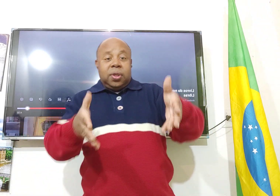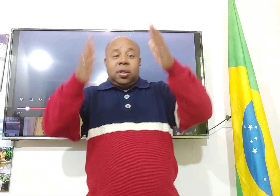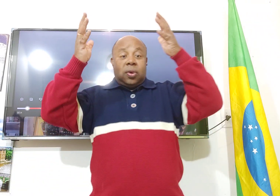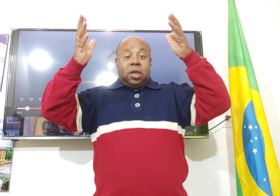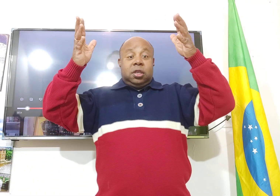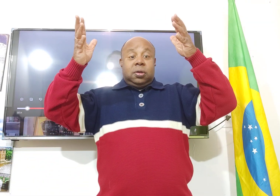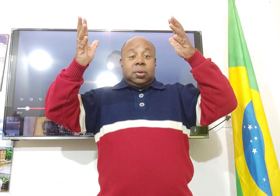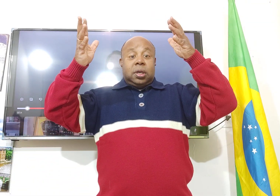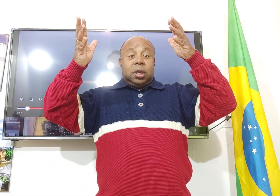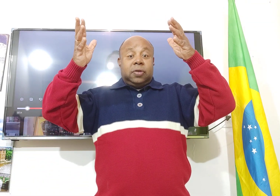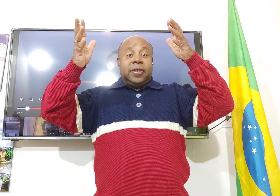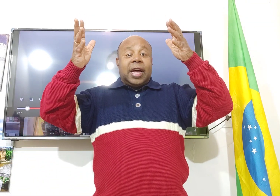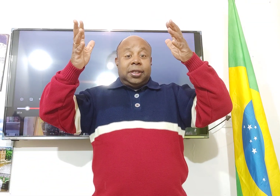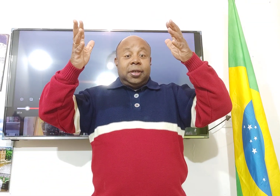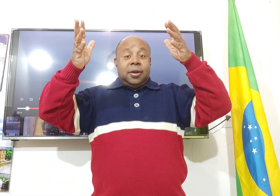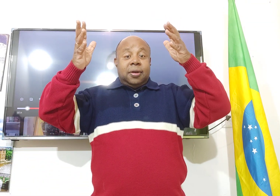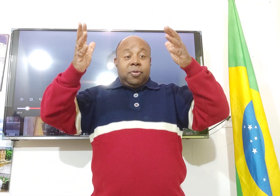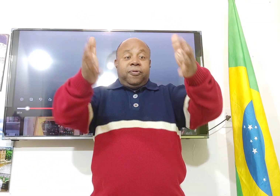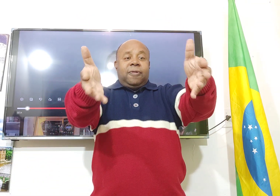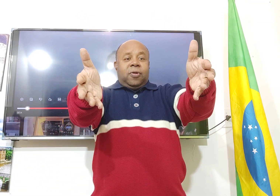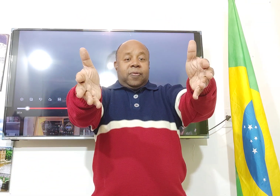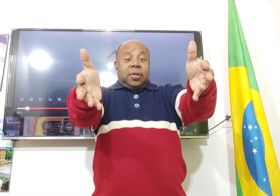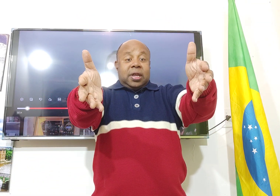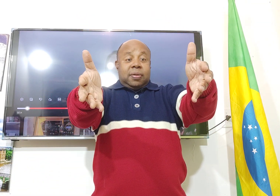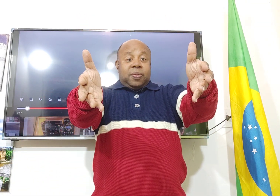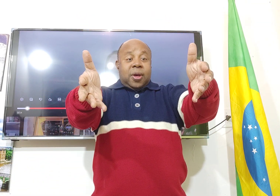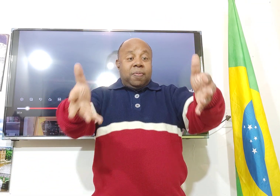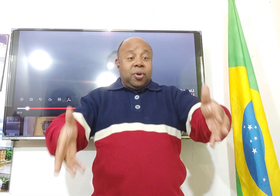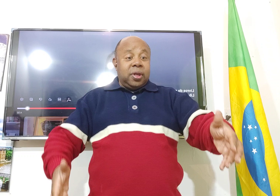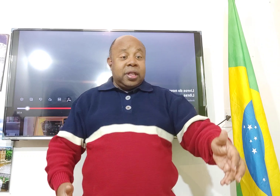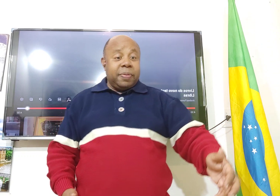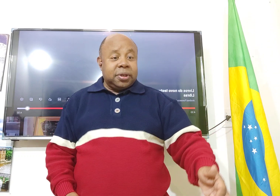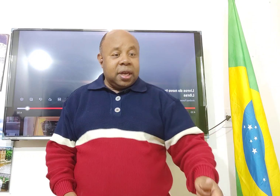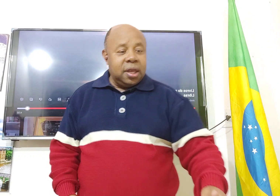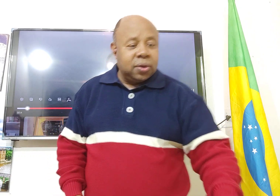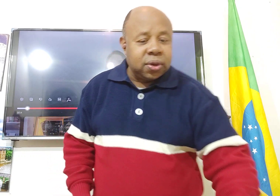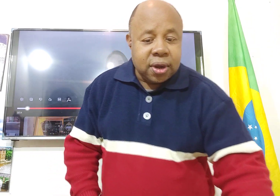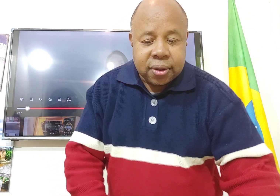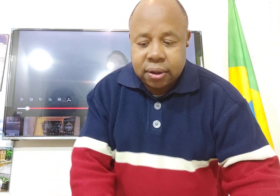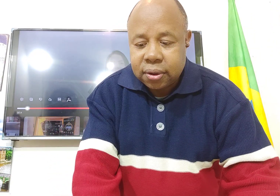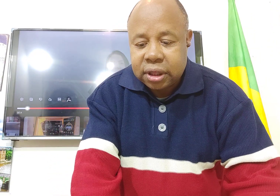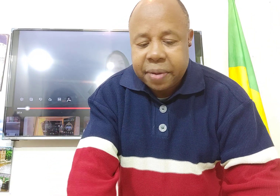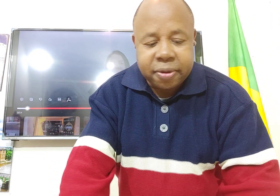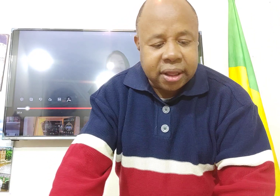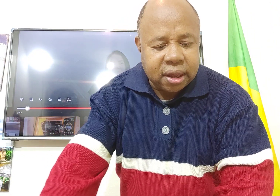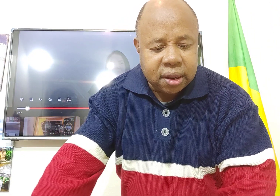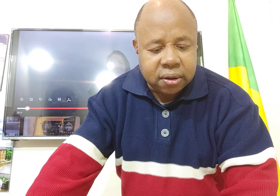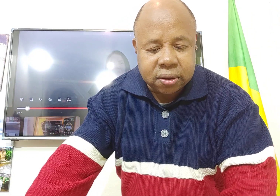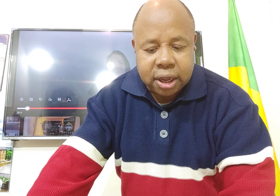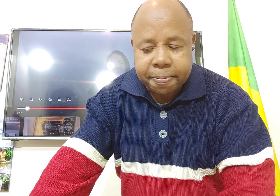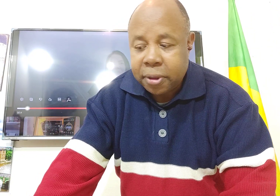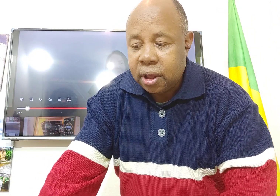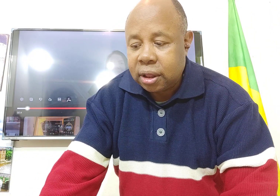a sua criatividade. Por favor, vocês, meus intérpretes queridos. Vocês são os intérpretes mais queridos que eu tenho. Vocês